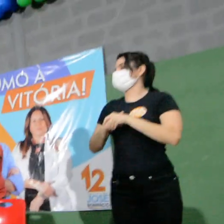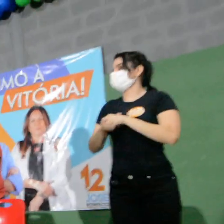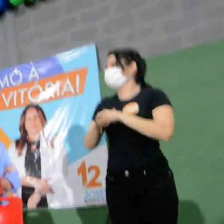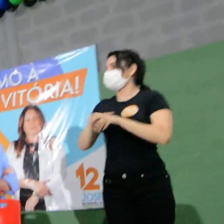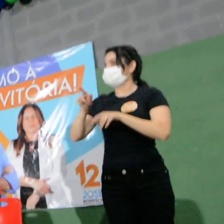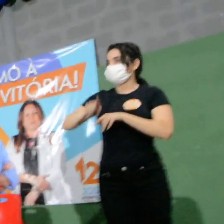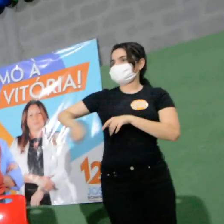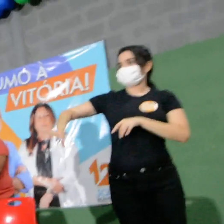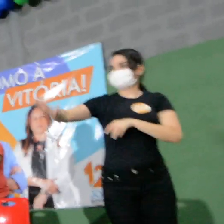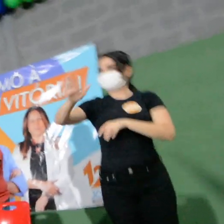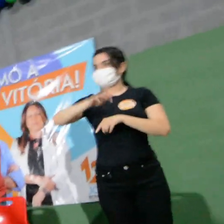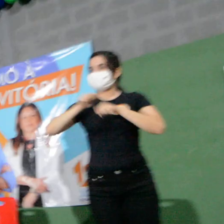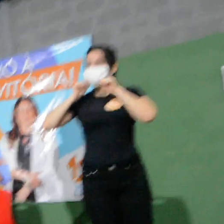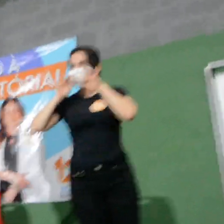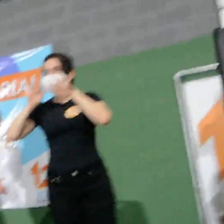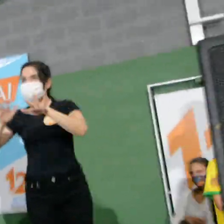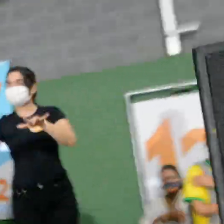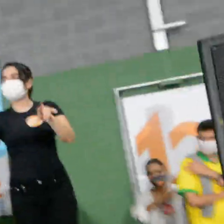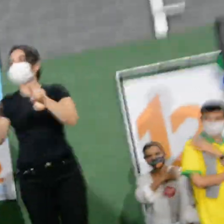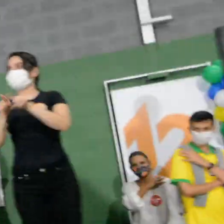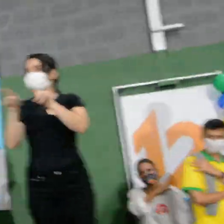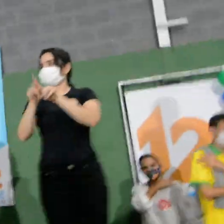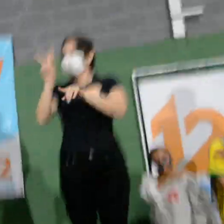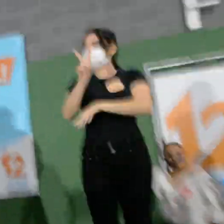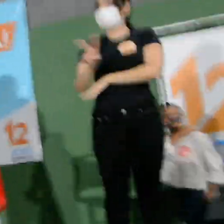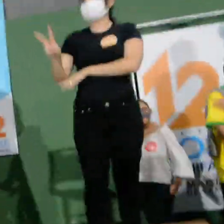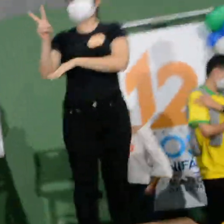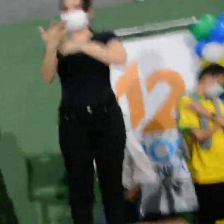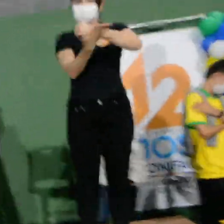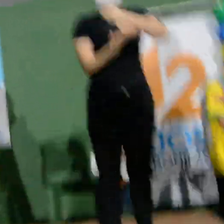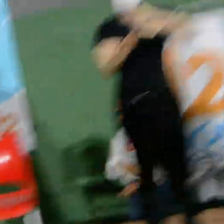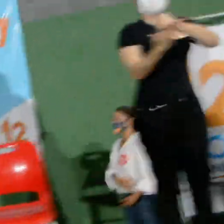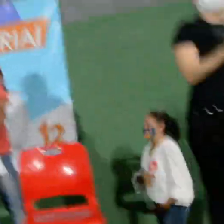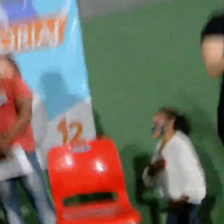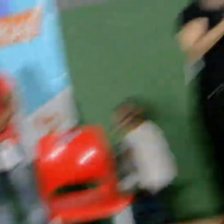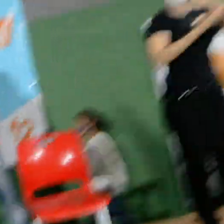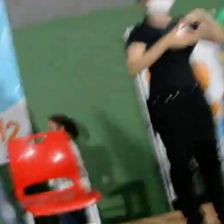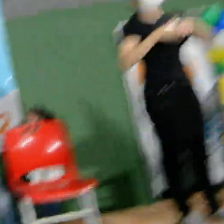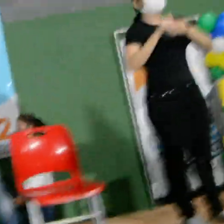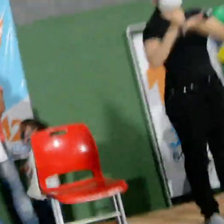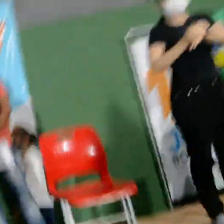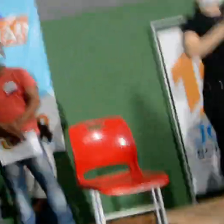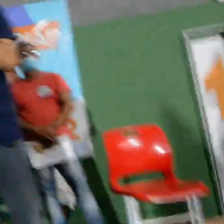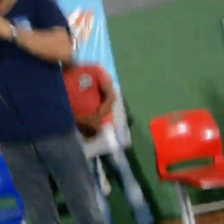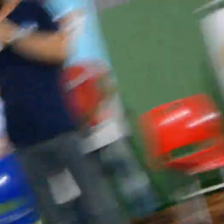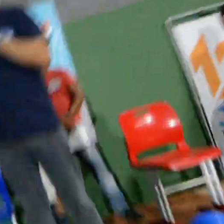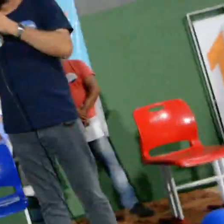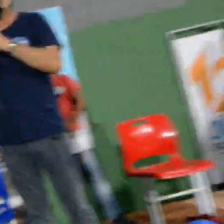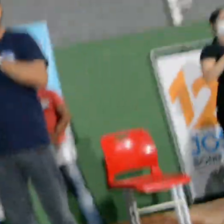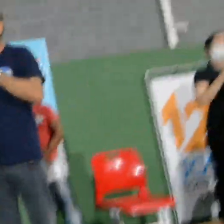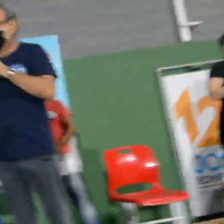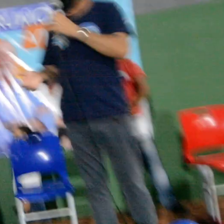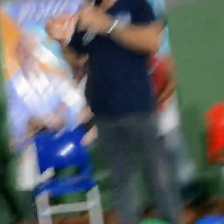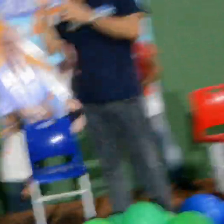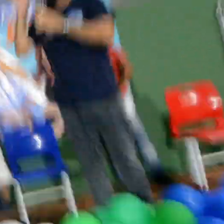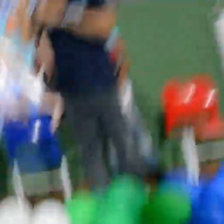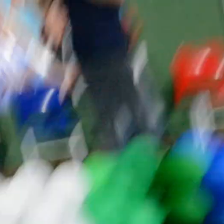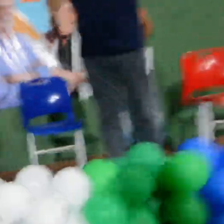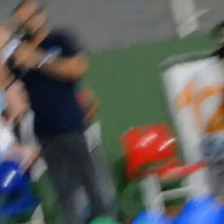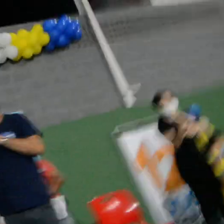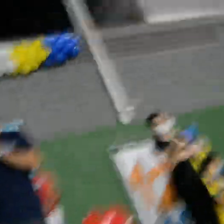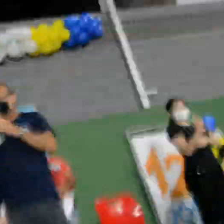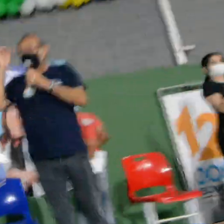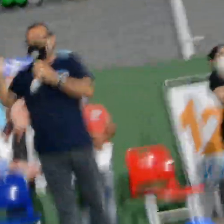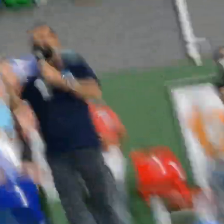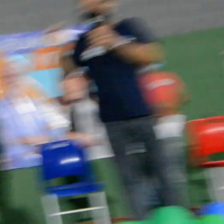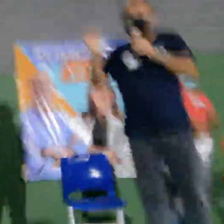base. Porque um prefeito sem base não consegue muitas coisas. É